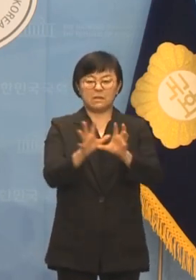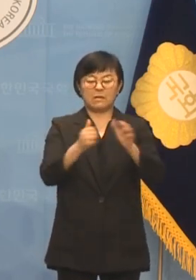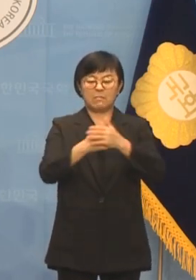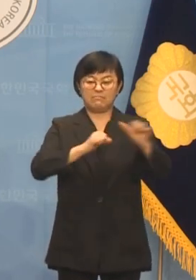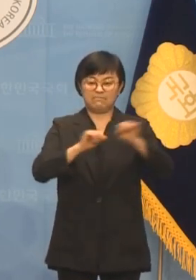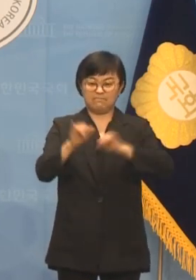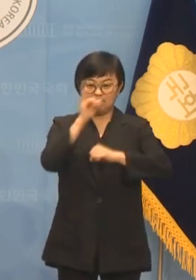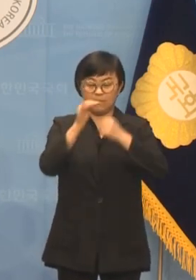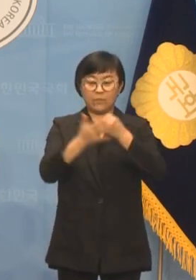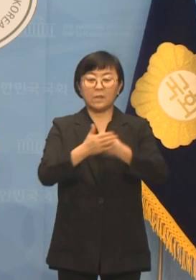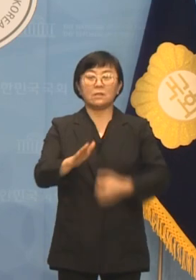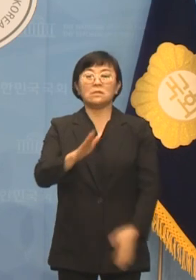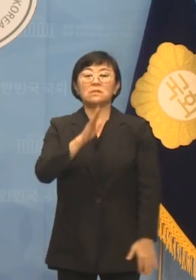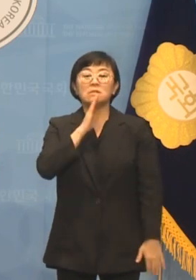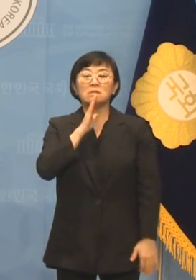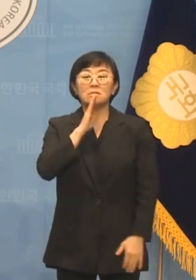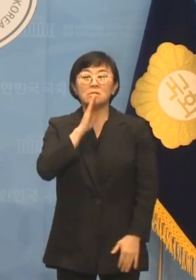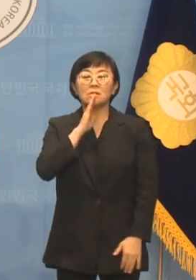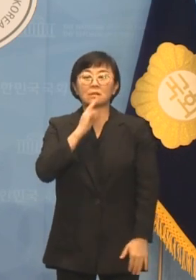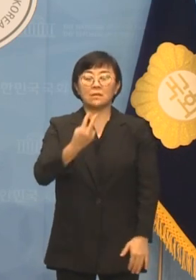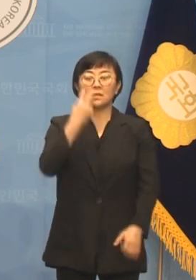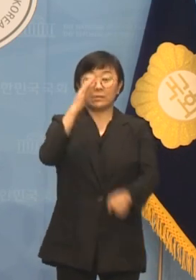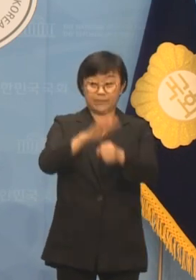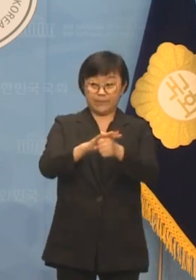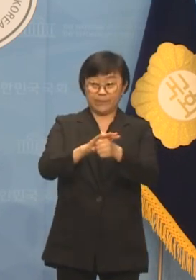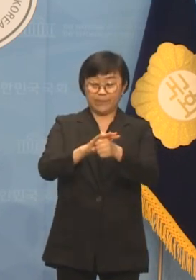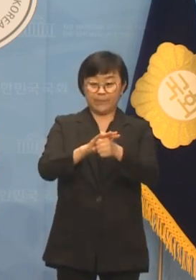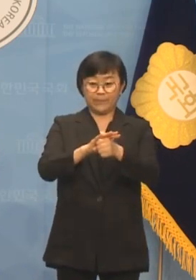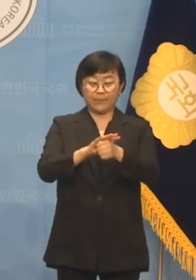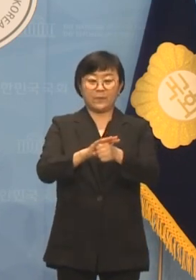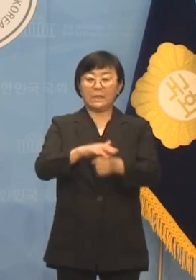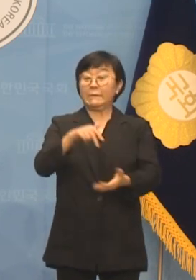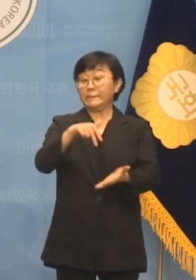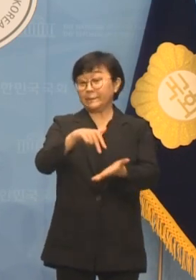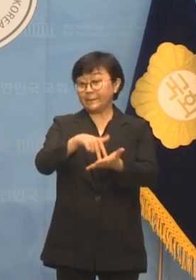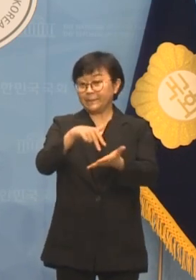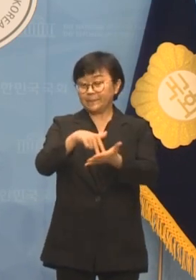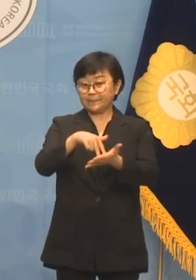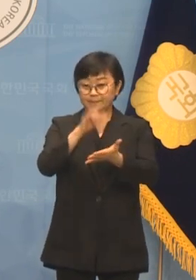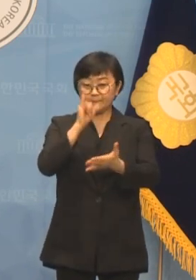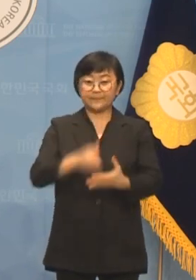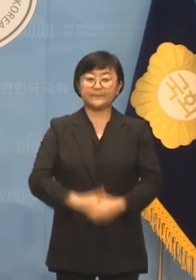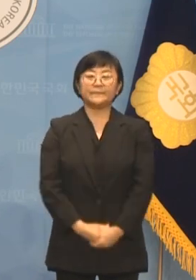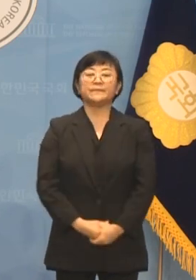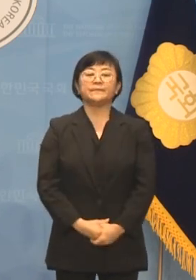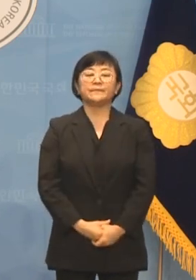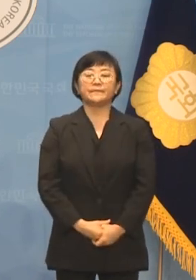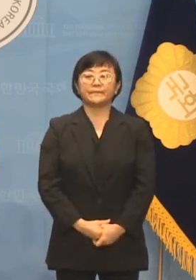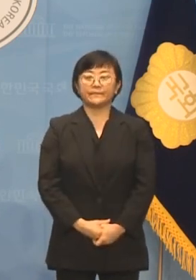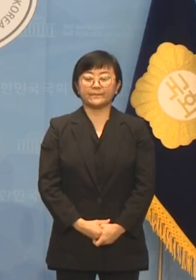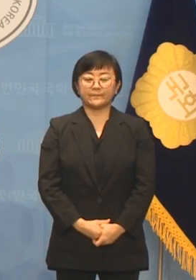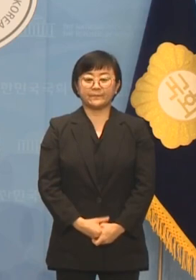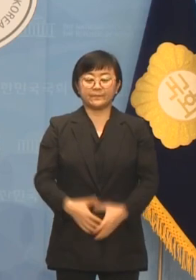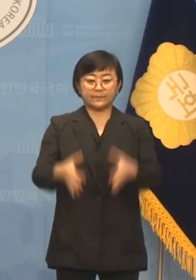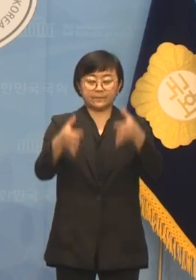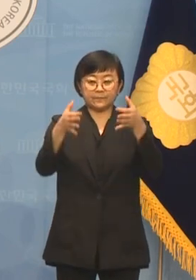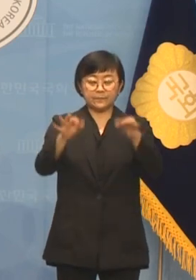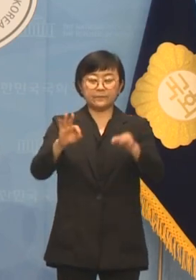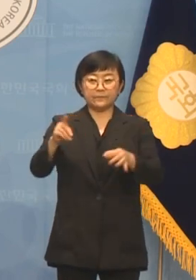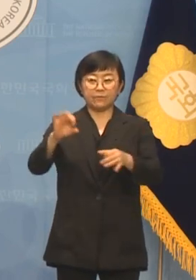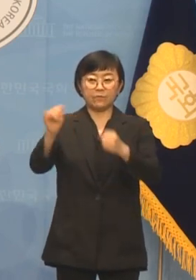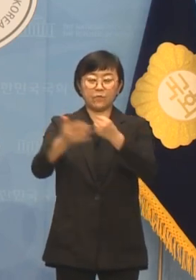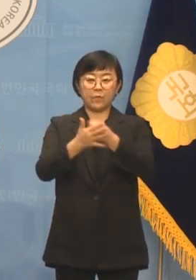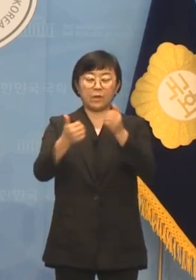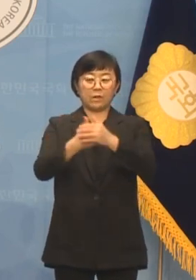있어서 참으로 참담하고 비통한 심정으로 이 자리에 섰습니다. 김병헌